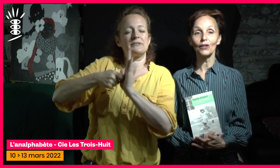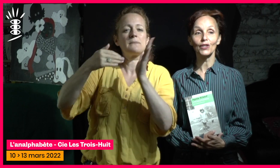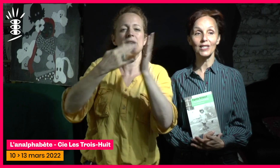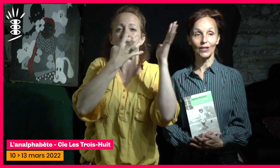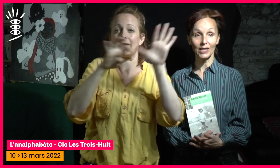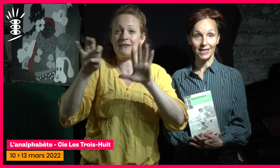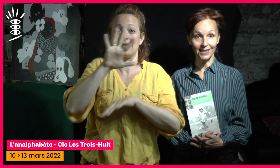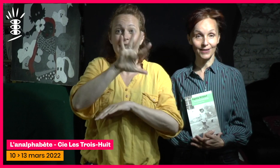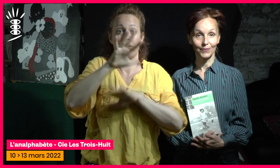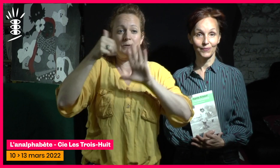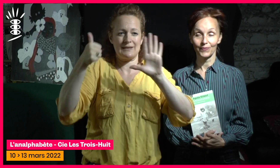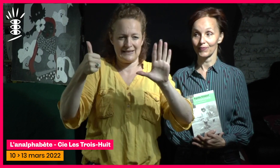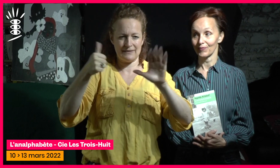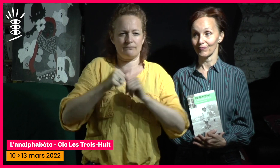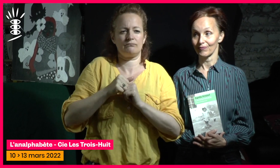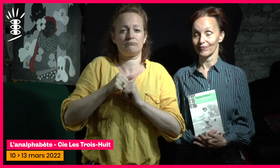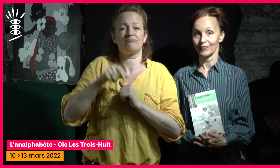en 1956.